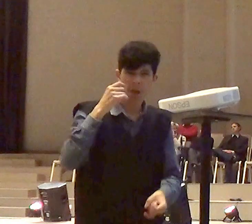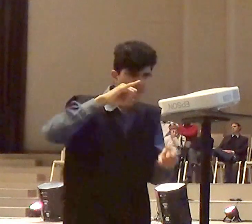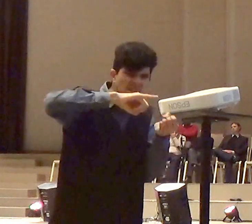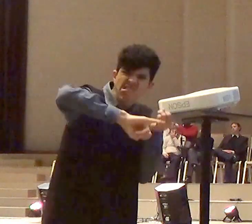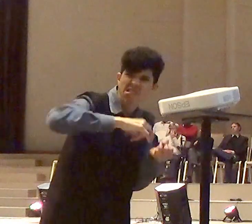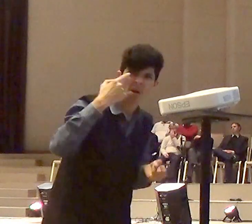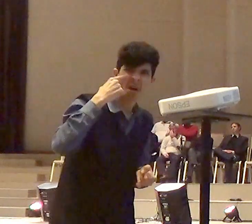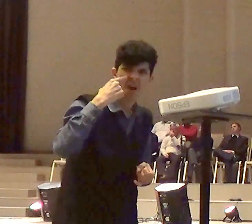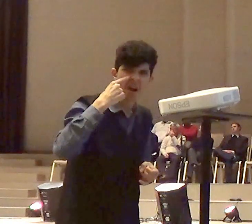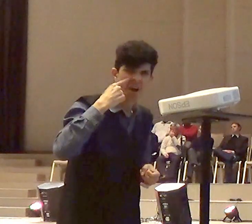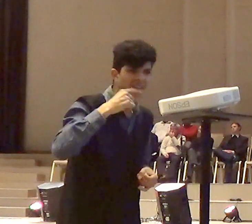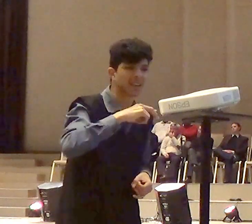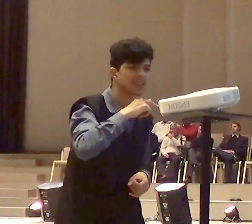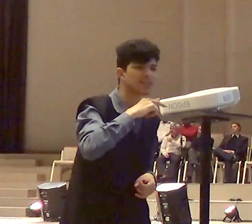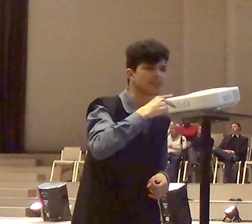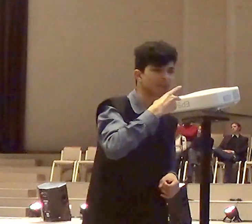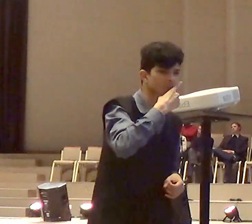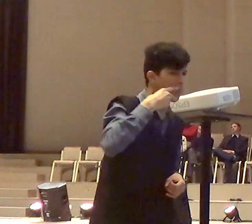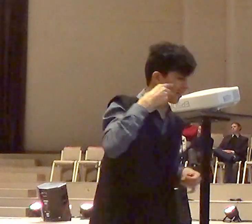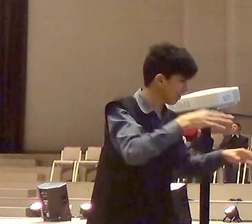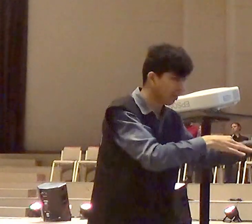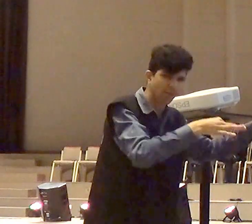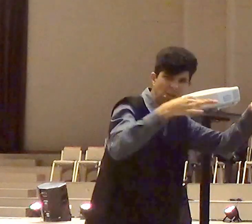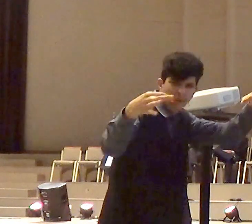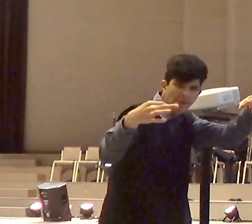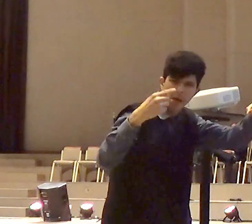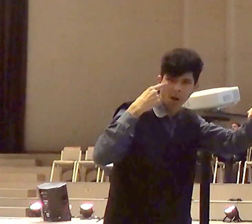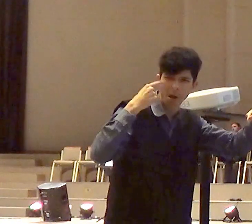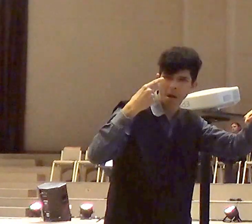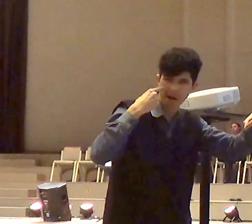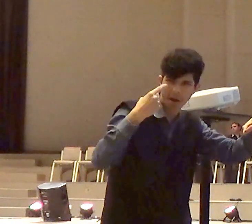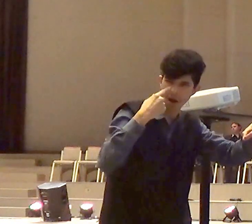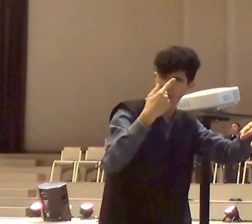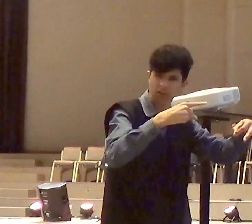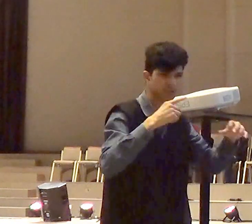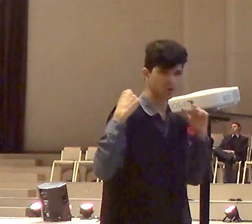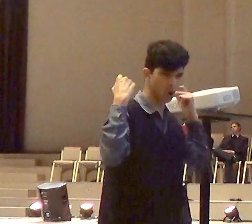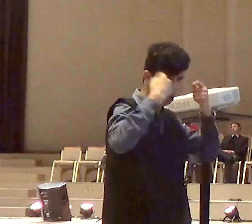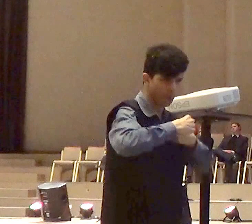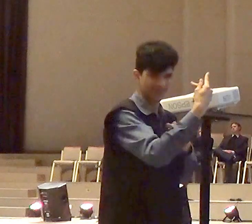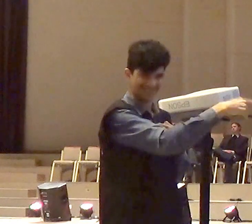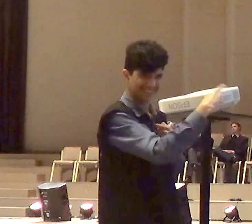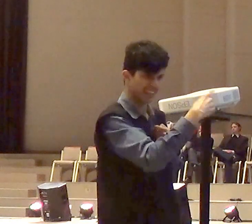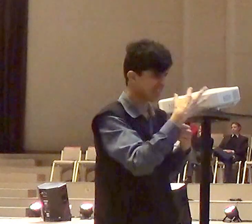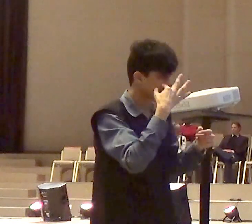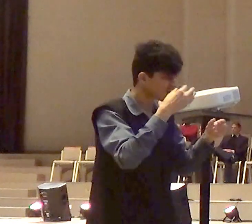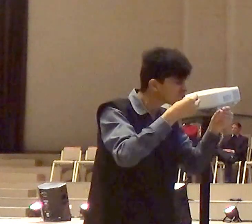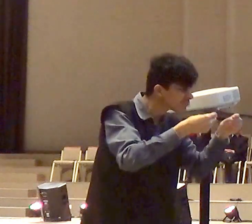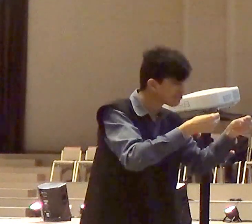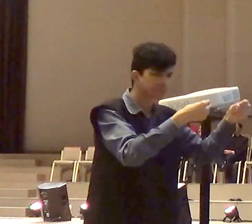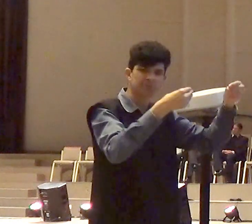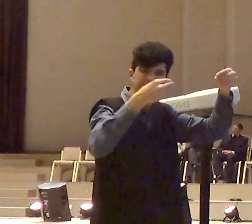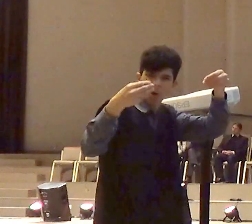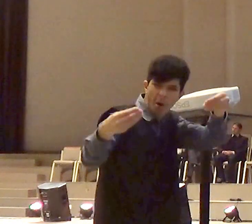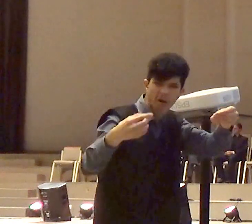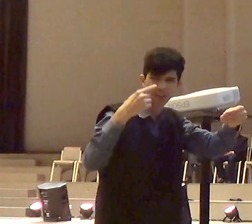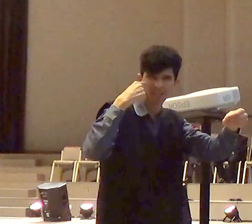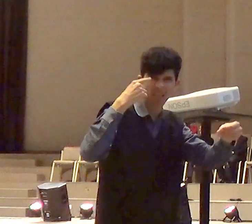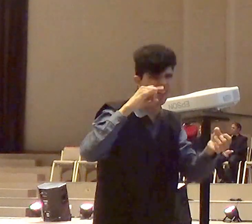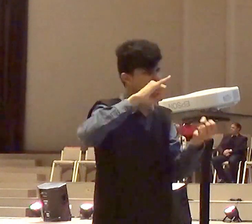as cuecas do meu pai os lenços do meu pai pedacinhos de